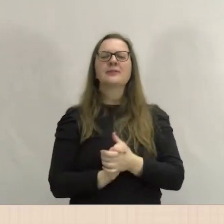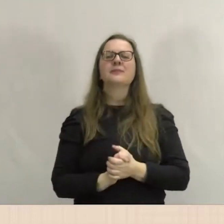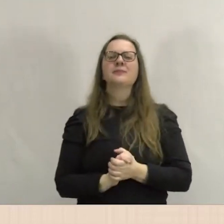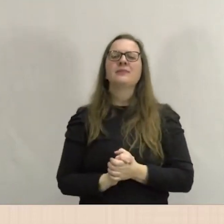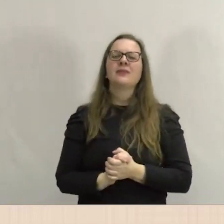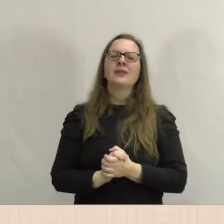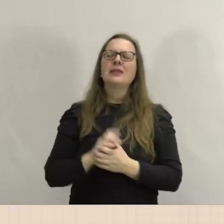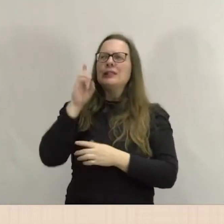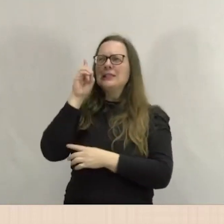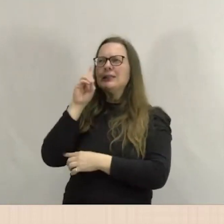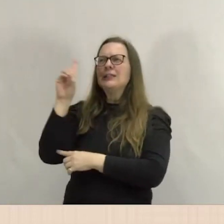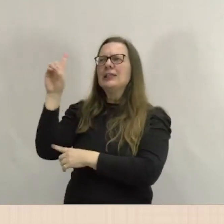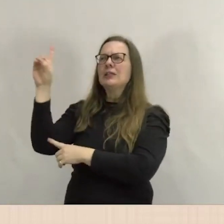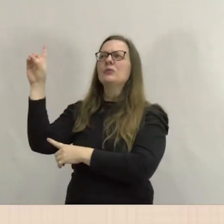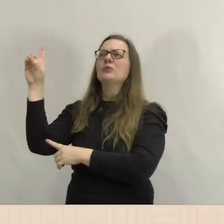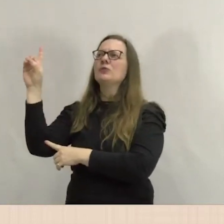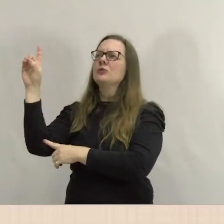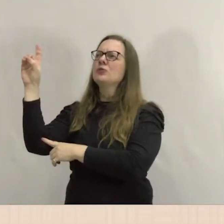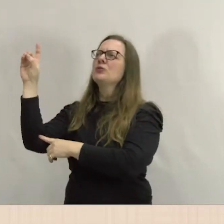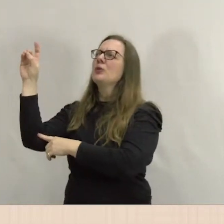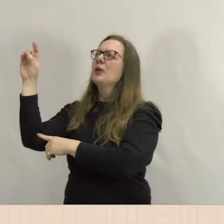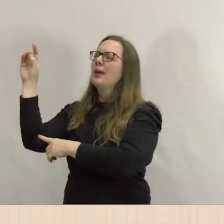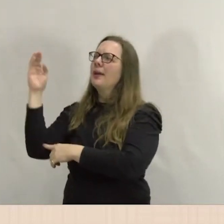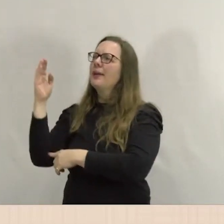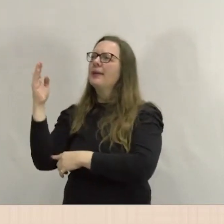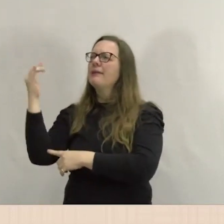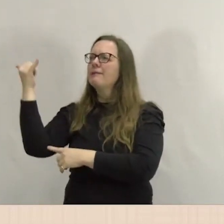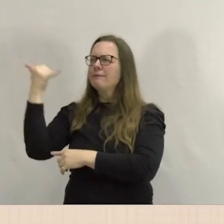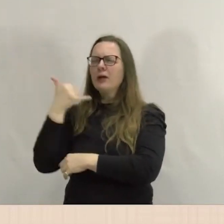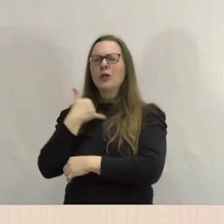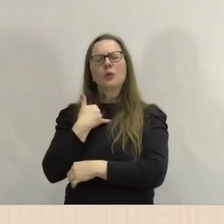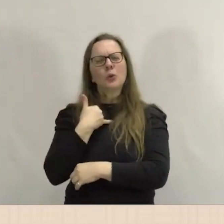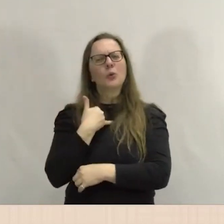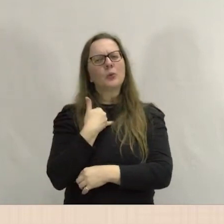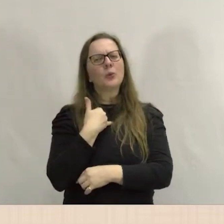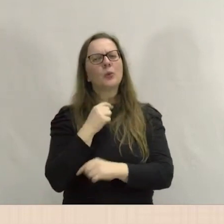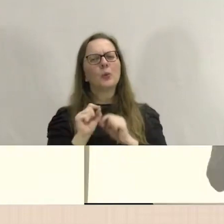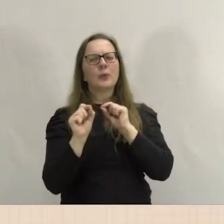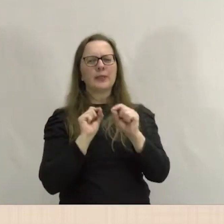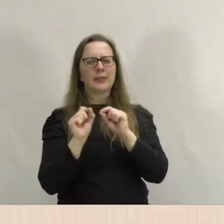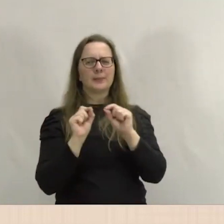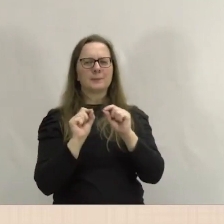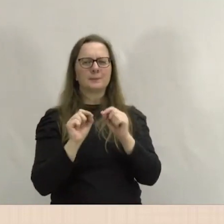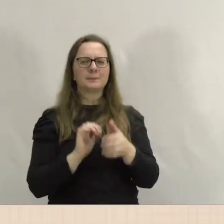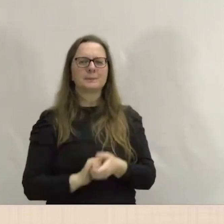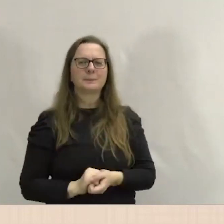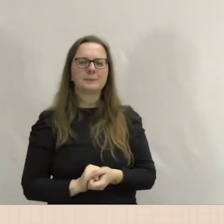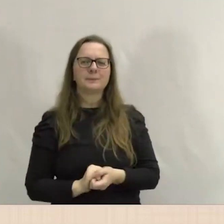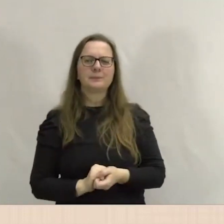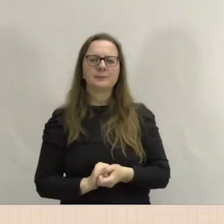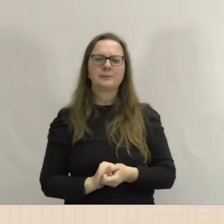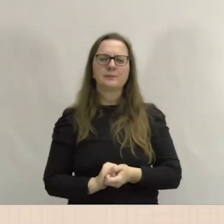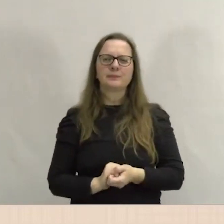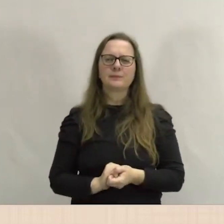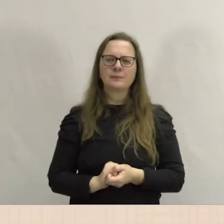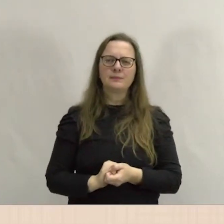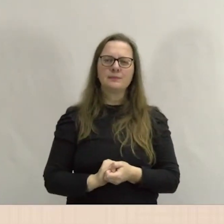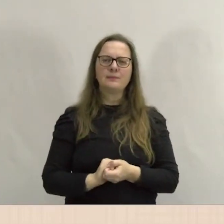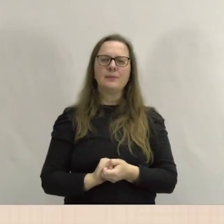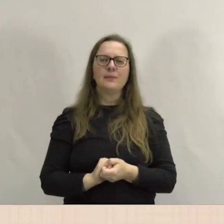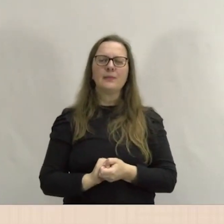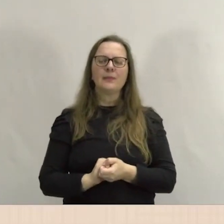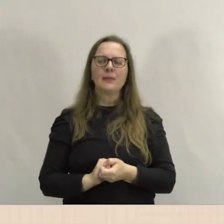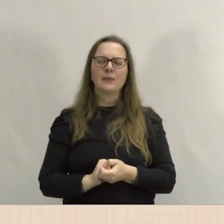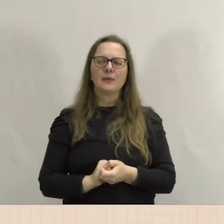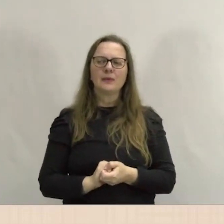a promessa de Salmo 110, versículo 3. Como gotas do orvalho estão caindo do céu, presente de